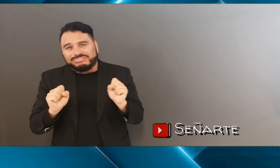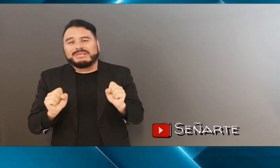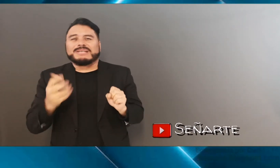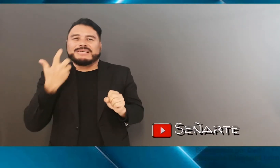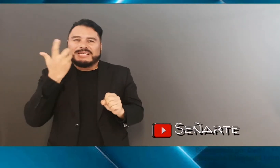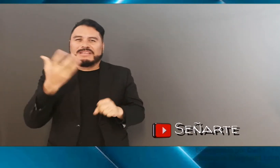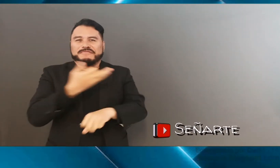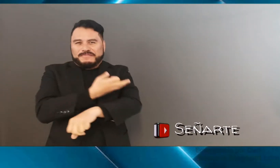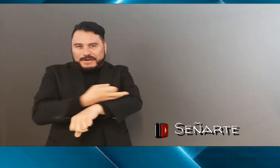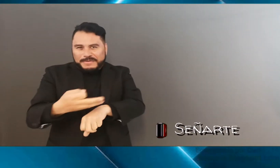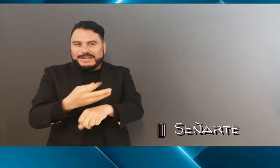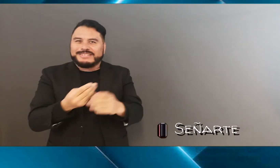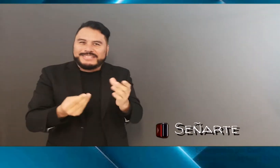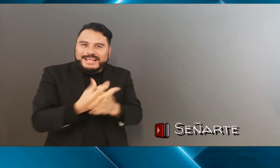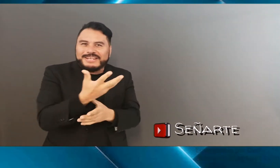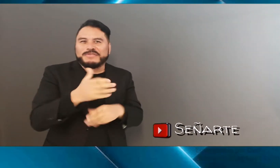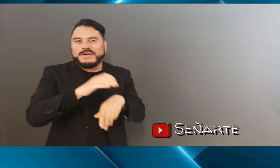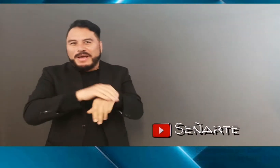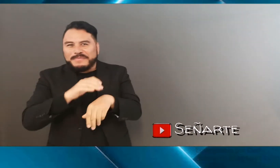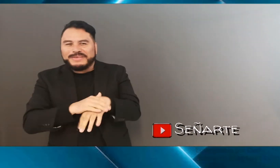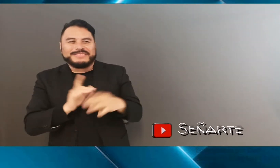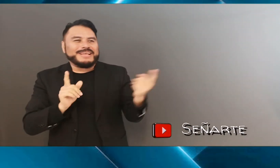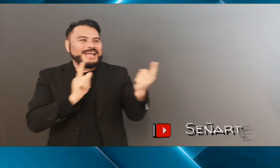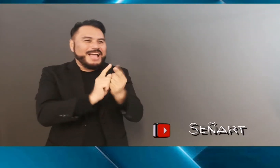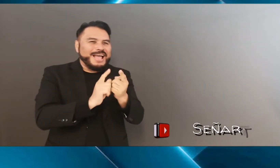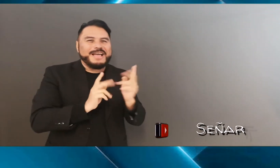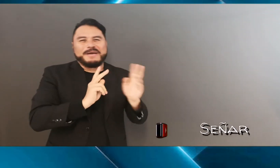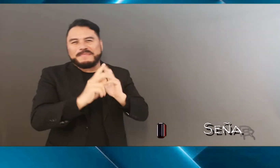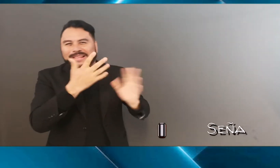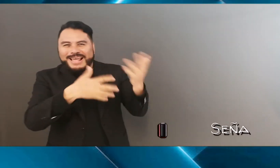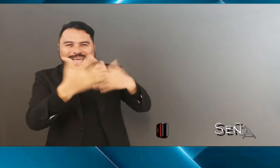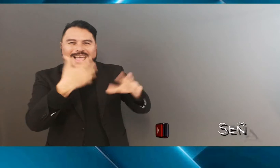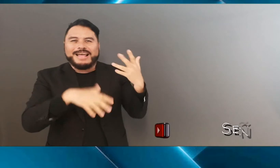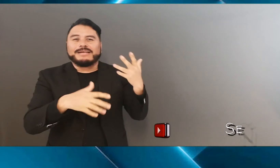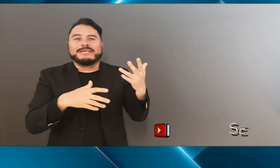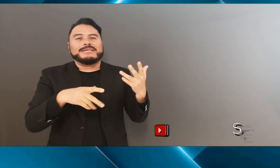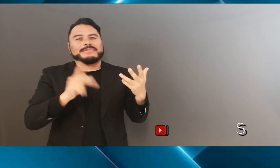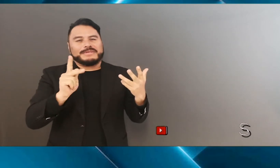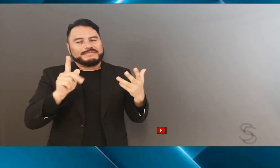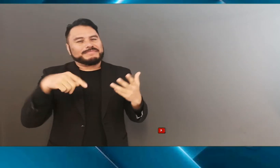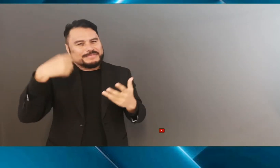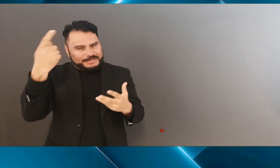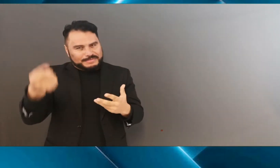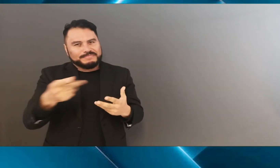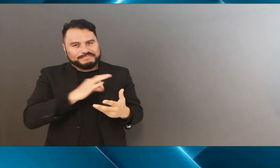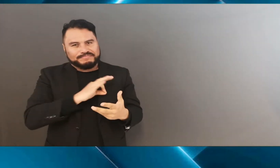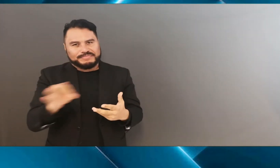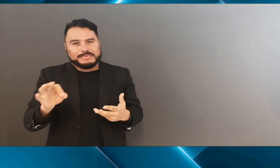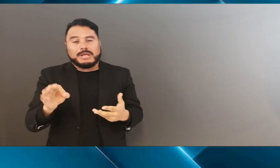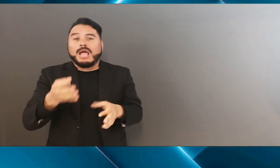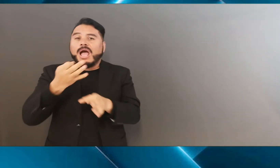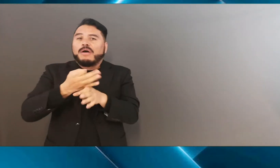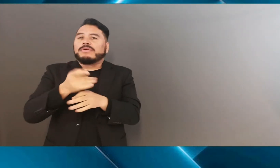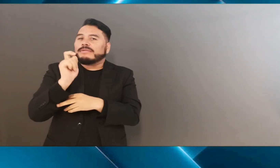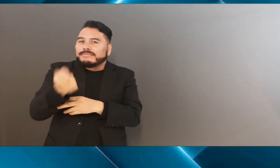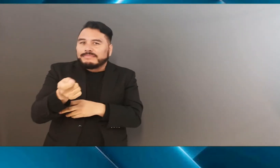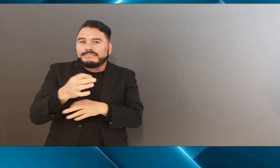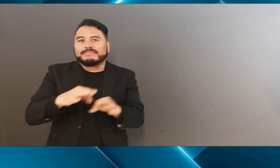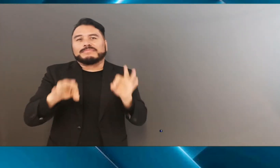y queremos salir con nuestra familia o nuestros amigos a visitarlos y platicar, pero ya habrá tiempo de eso. Ahora es tiempo